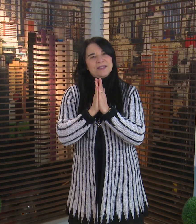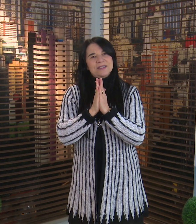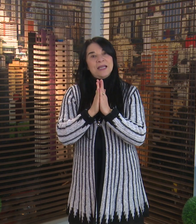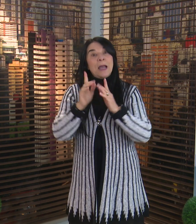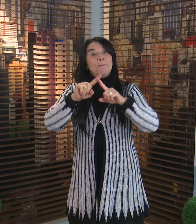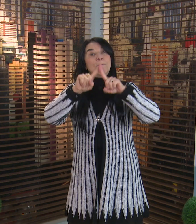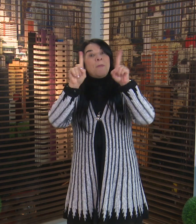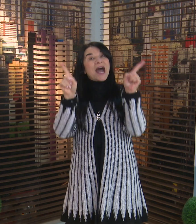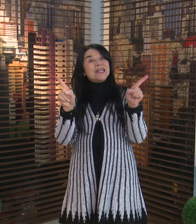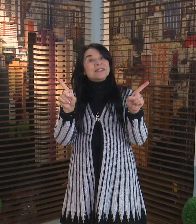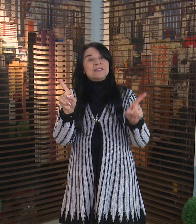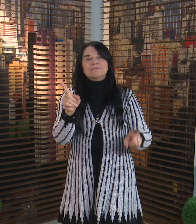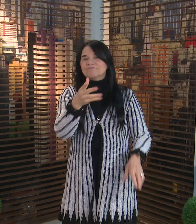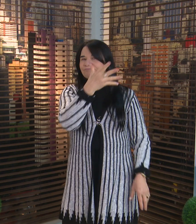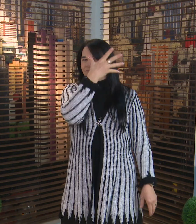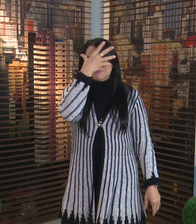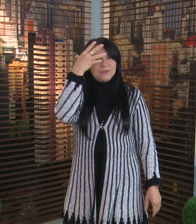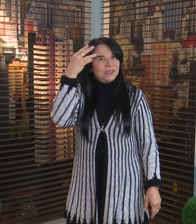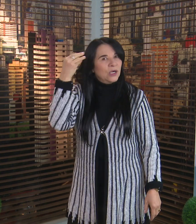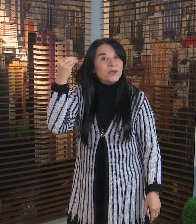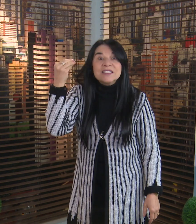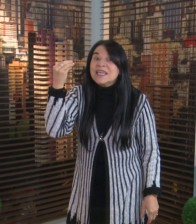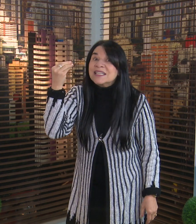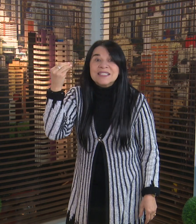orações, mas não esqueça,